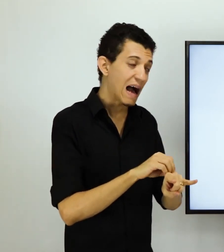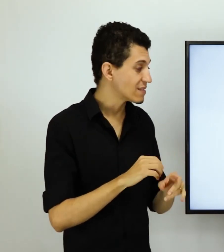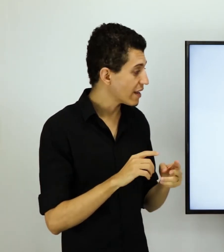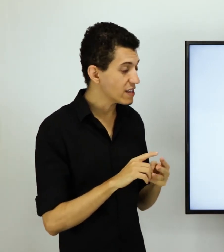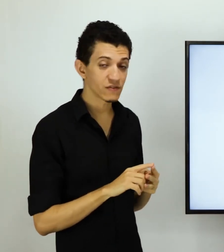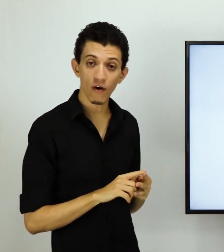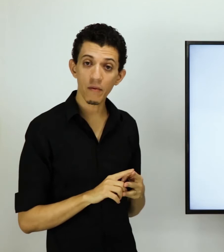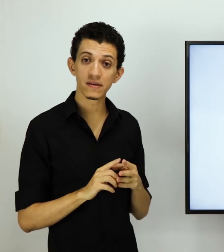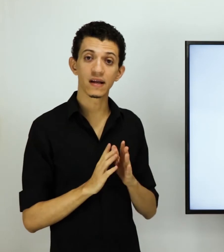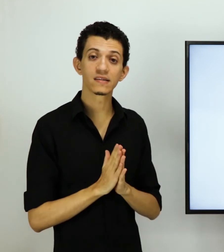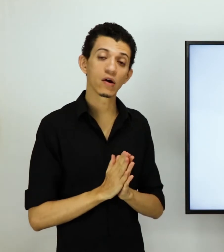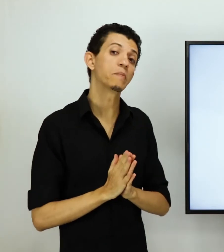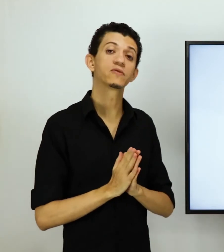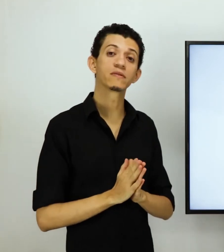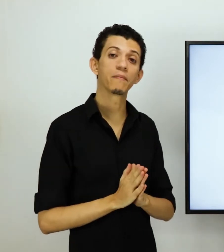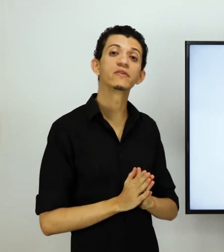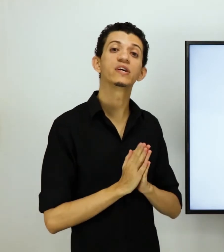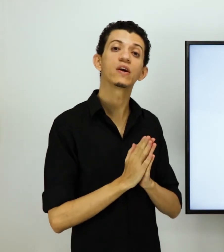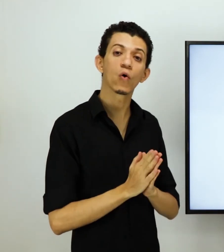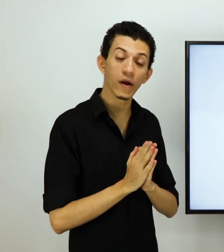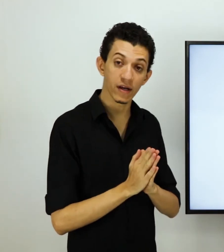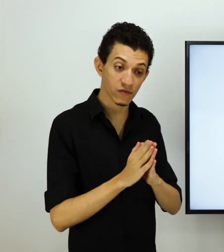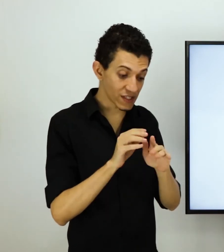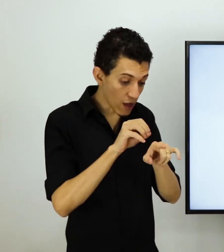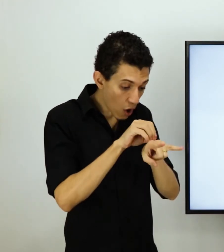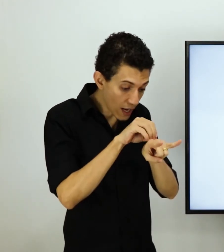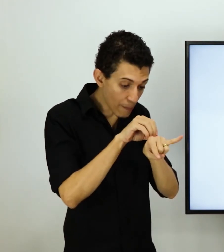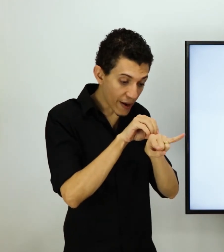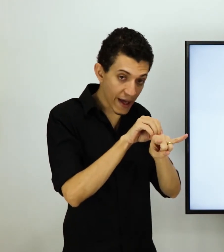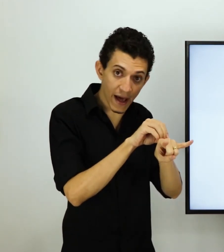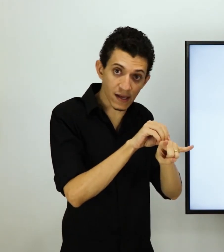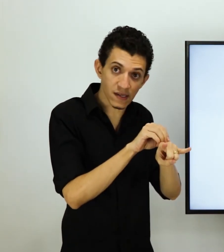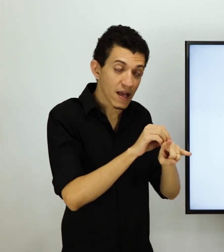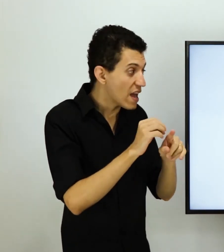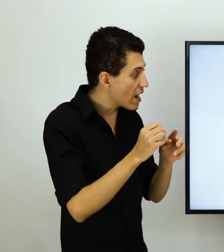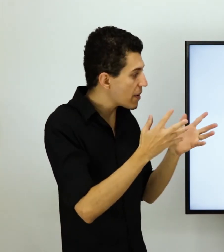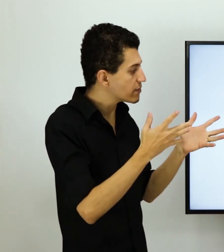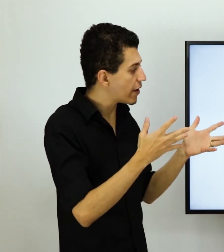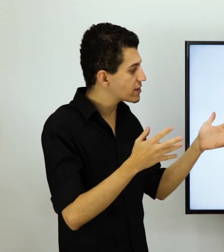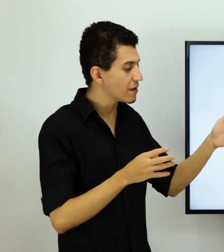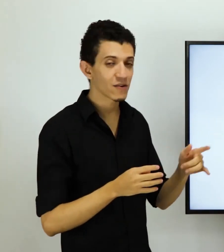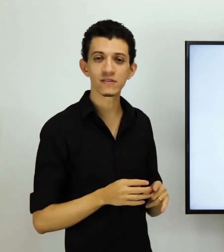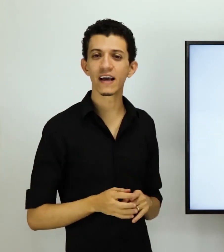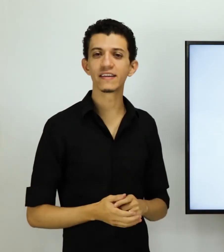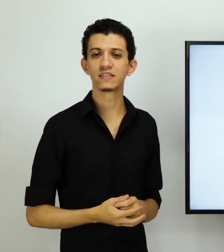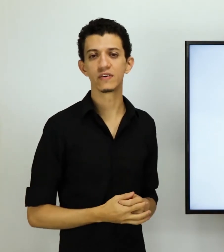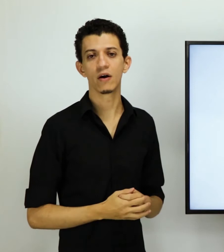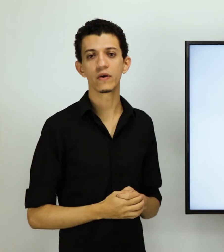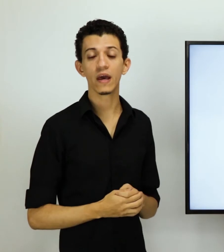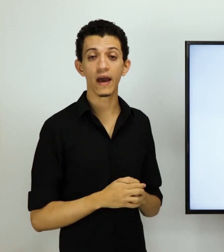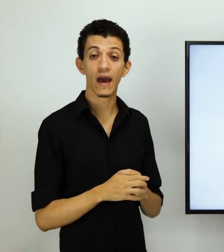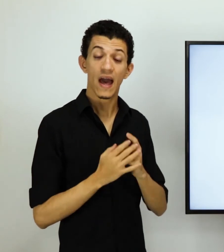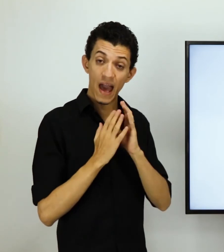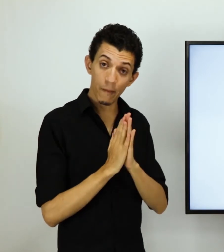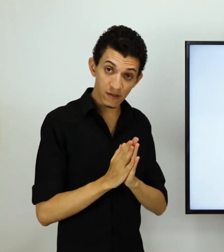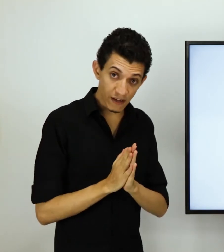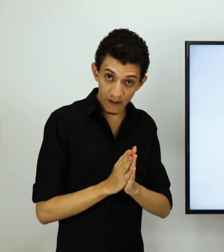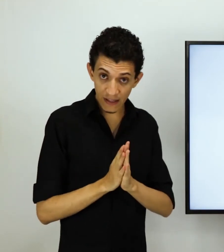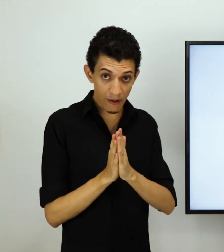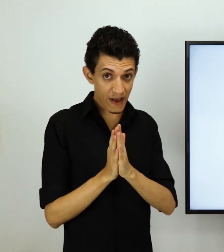As três formas, elas são absolutamente icônicas. Você olha para elas e na mesma hora você consegue identificar o que é. É possível que até mesmo